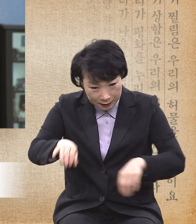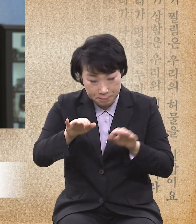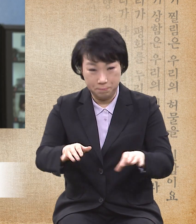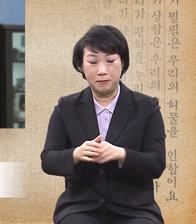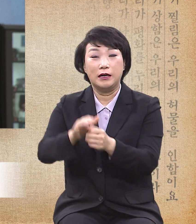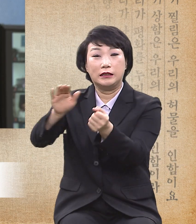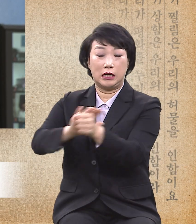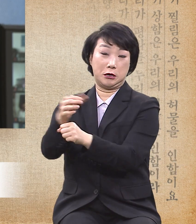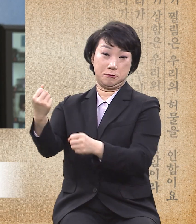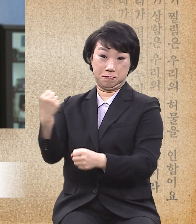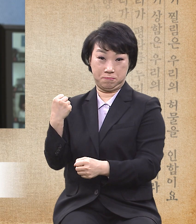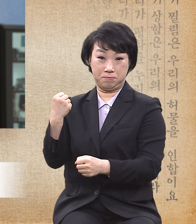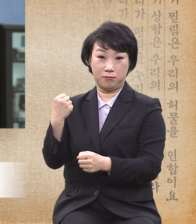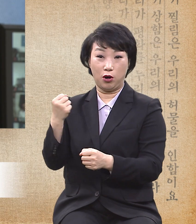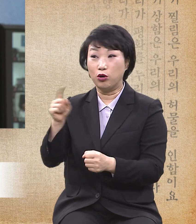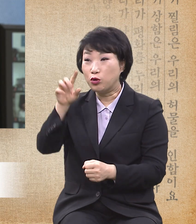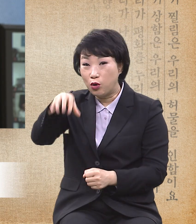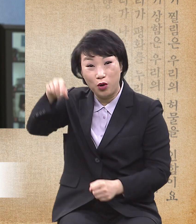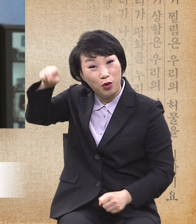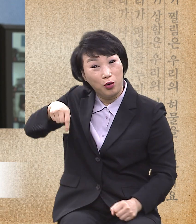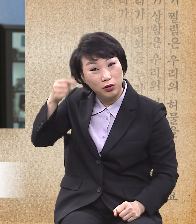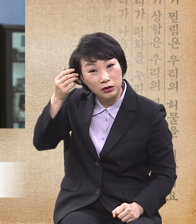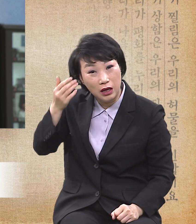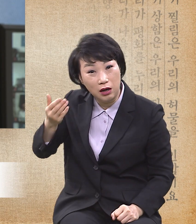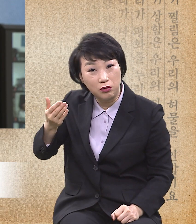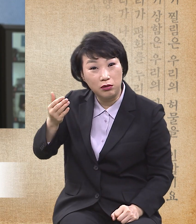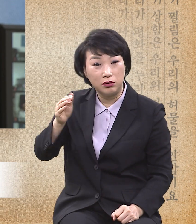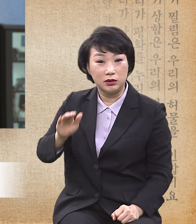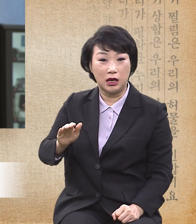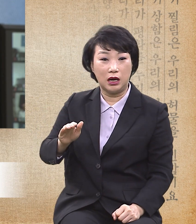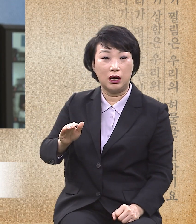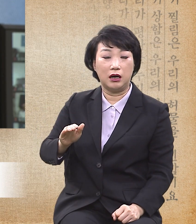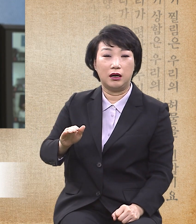수 있는 힘이 어디서 오느냐.